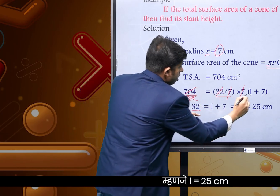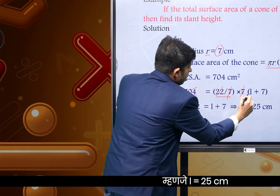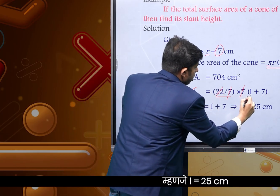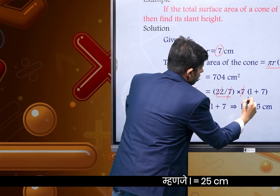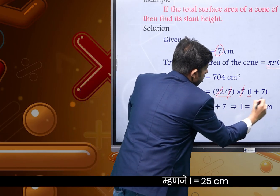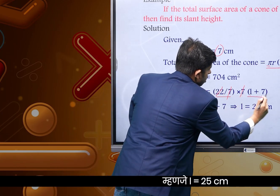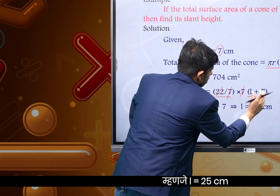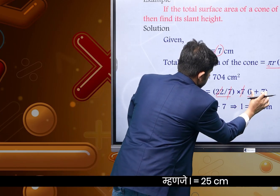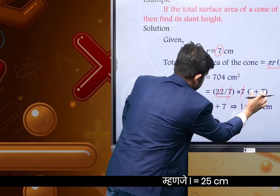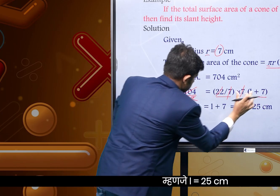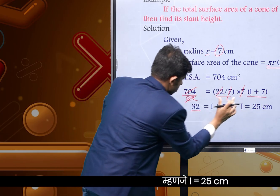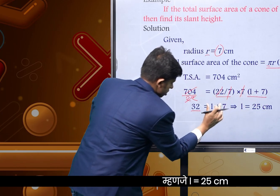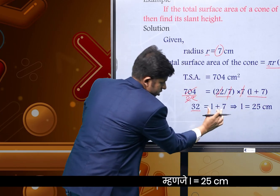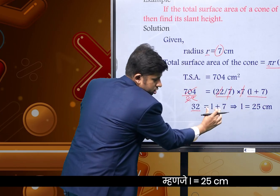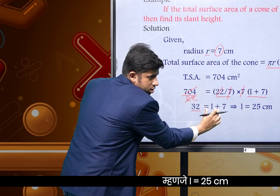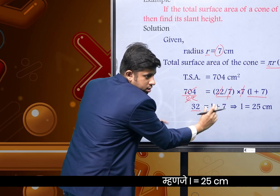म्हणजे L बरोबर 25 सेंटीमीटर.